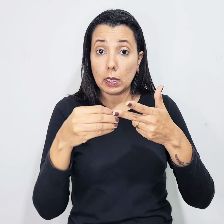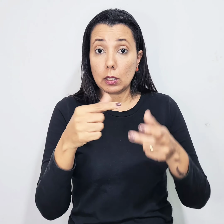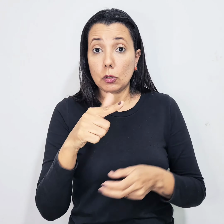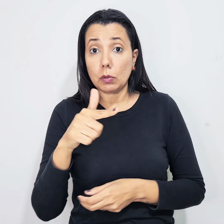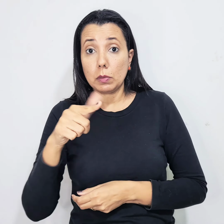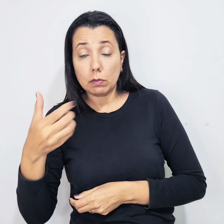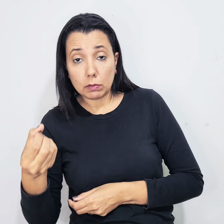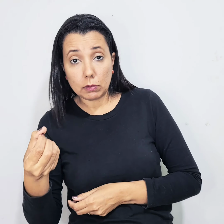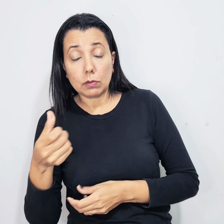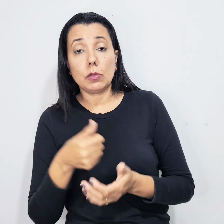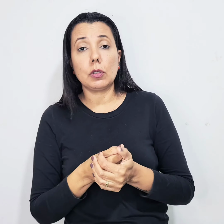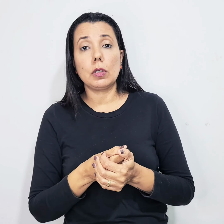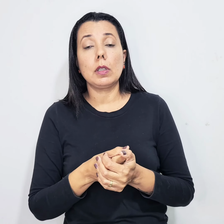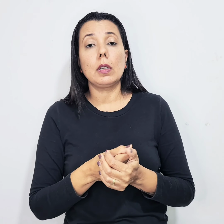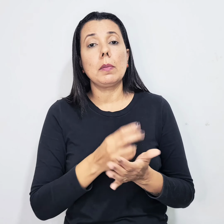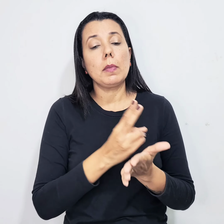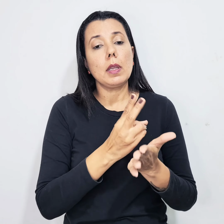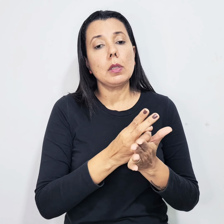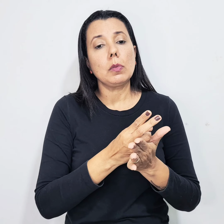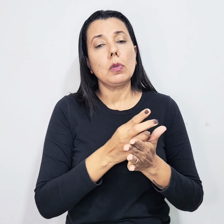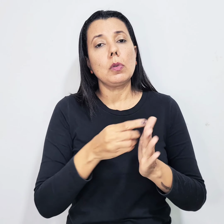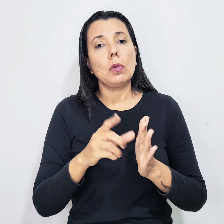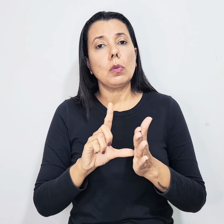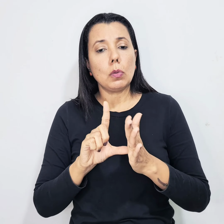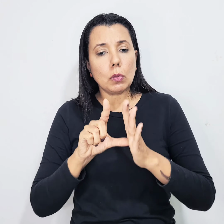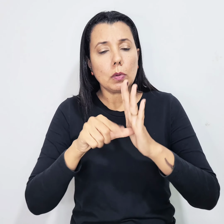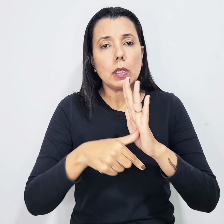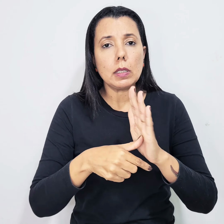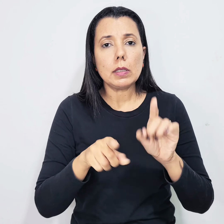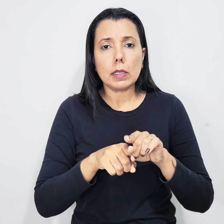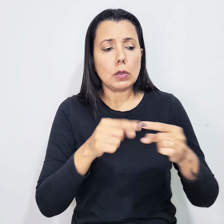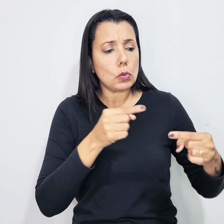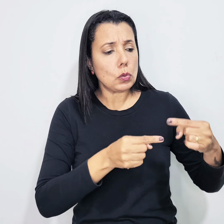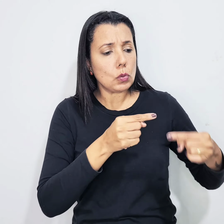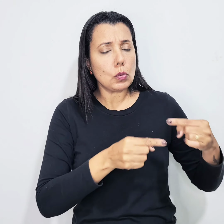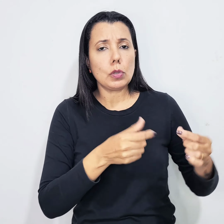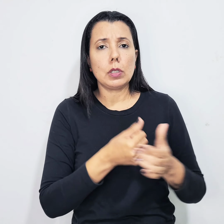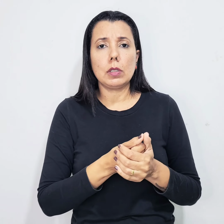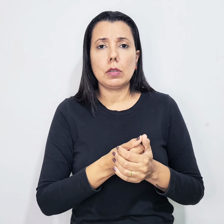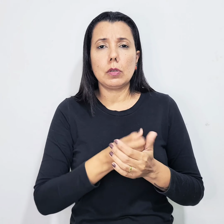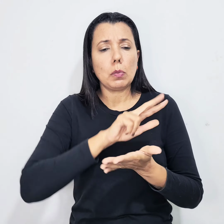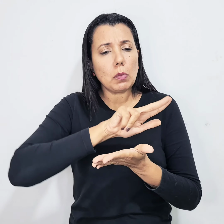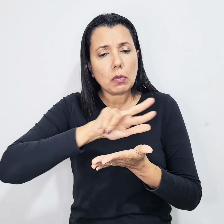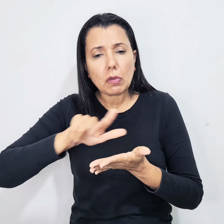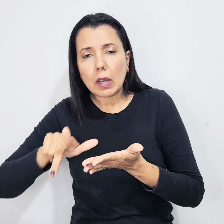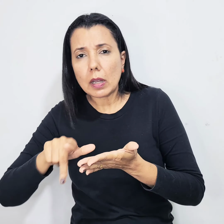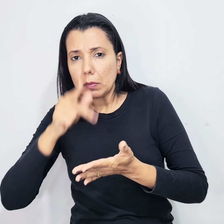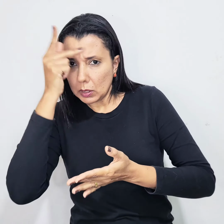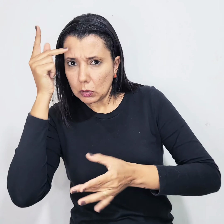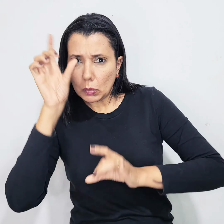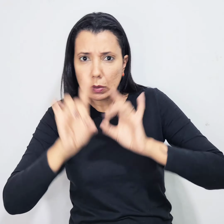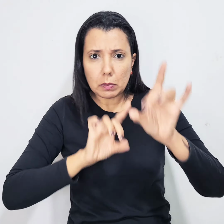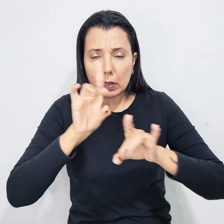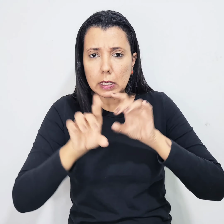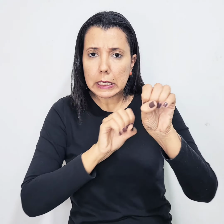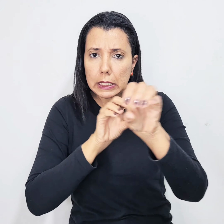2020, cujo adiamento tem sido discutido por vários especialistas em educação,